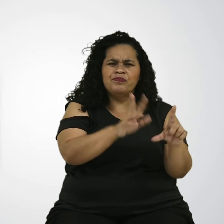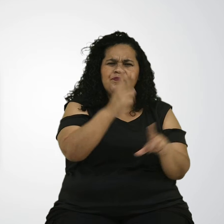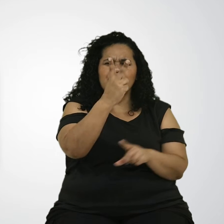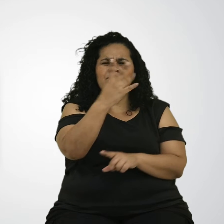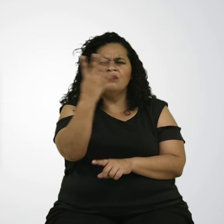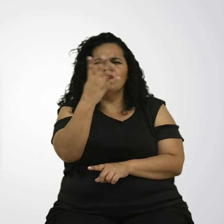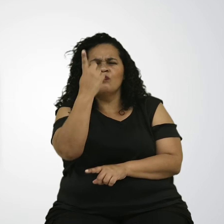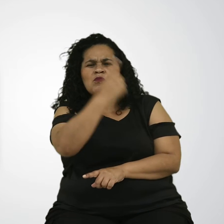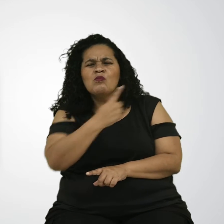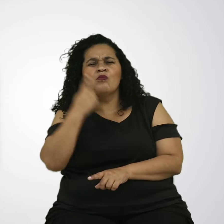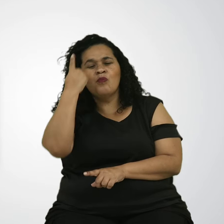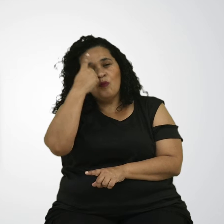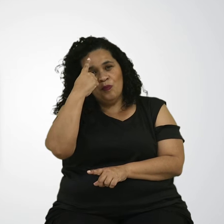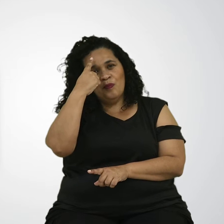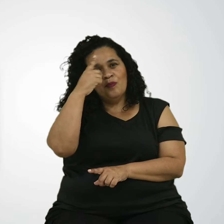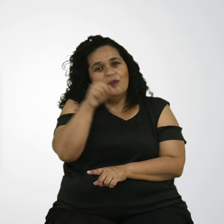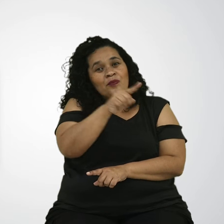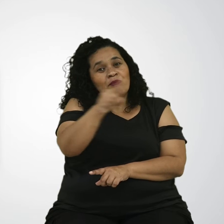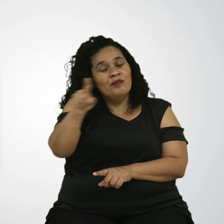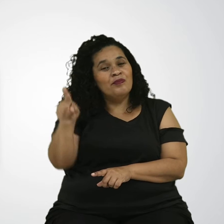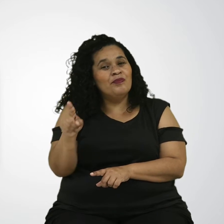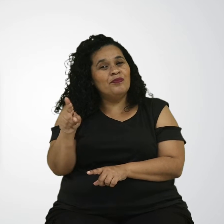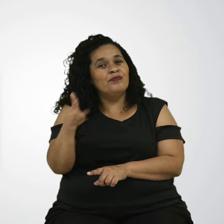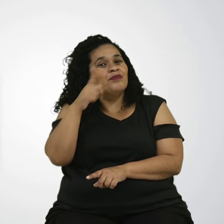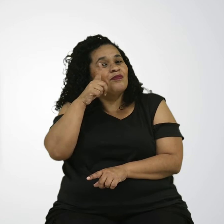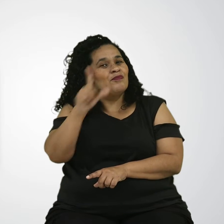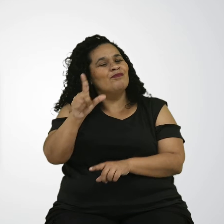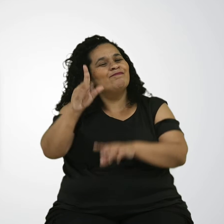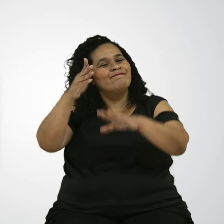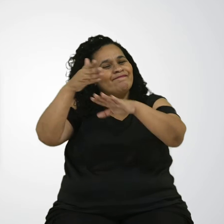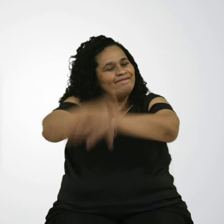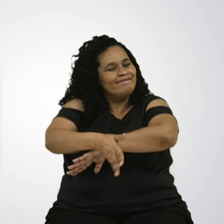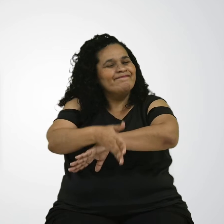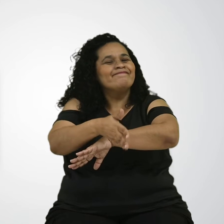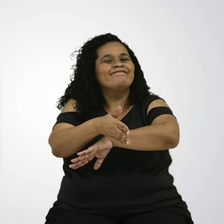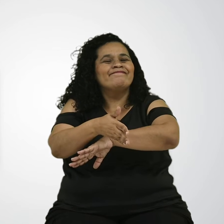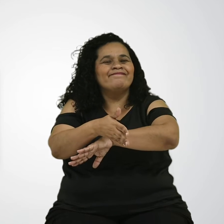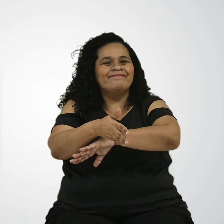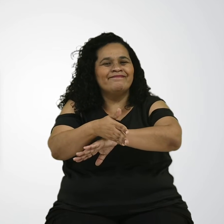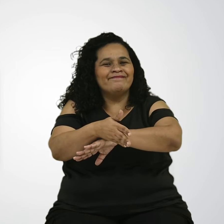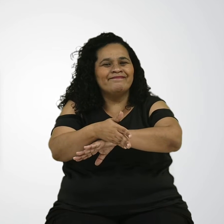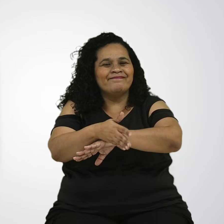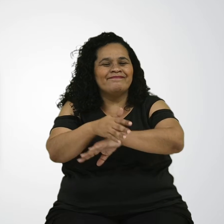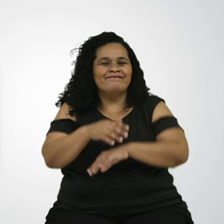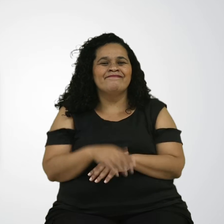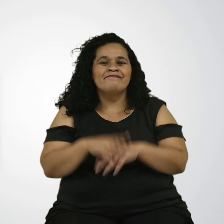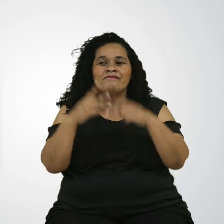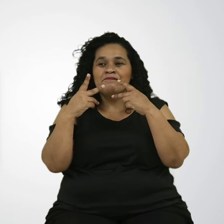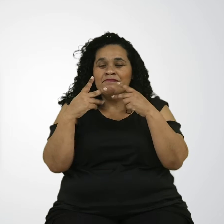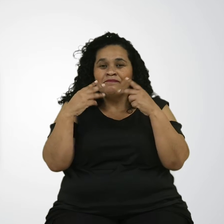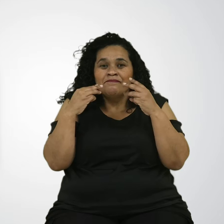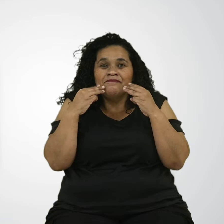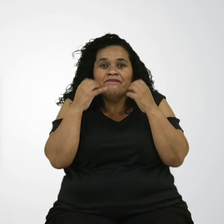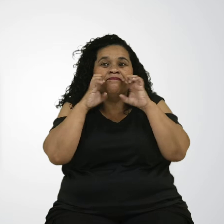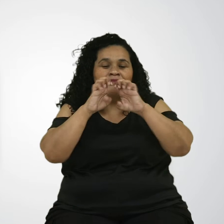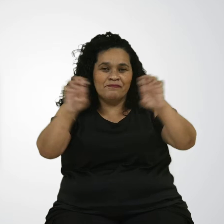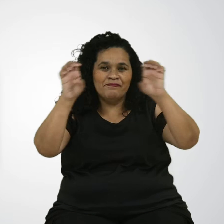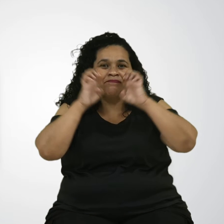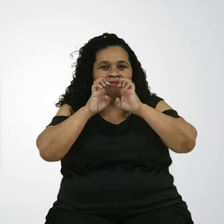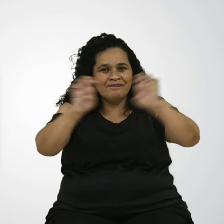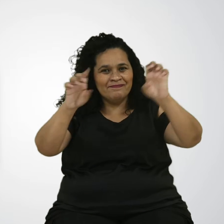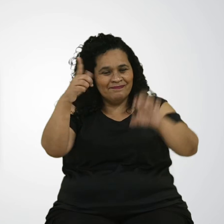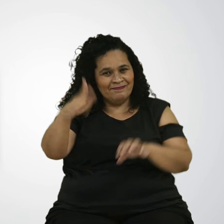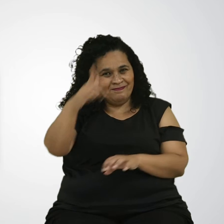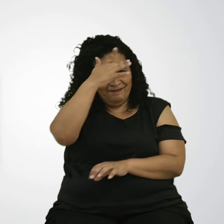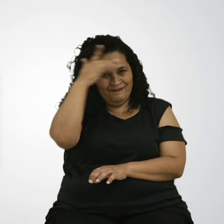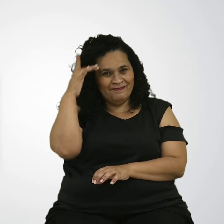por dia. Você pode ser esse evangelista, esse missionário, levando a palavra de Deus a outras pessoas.